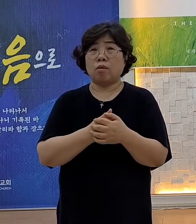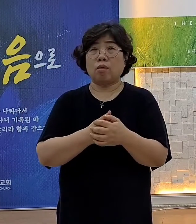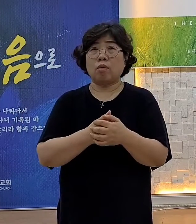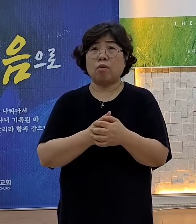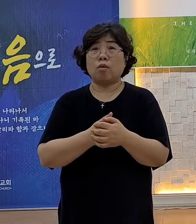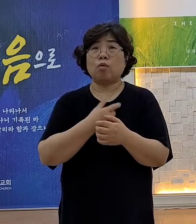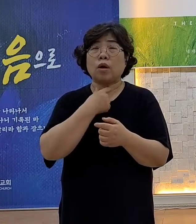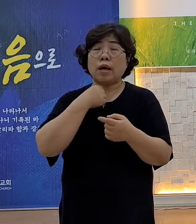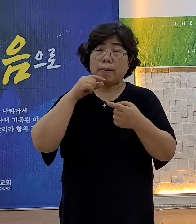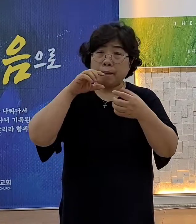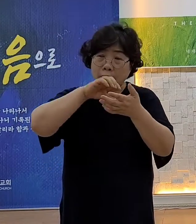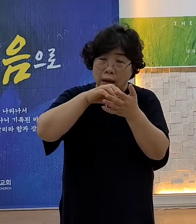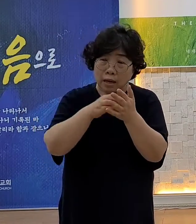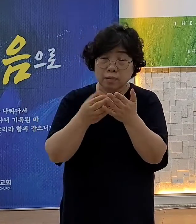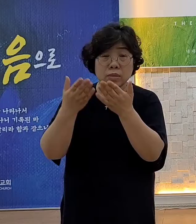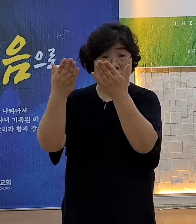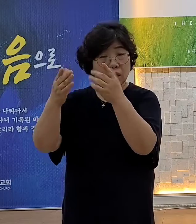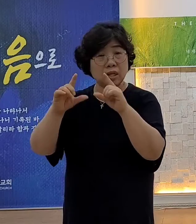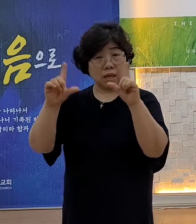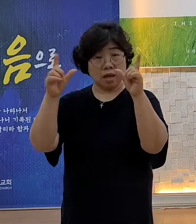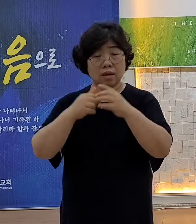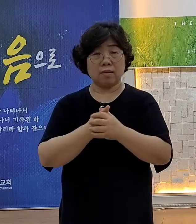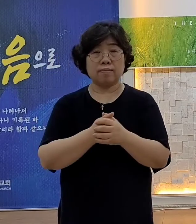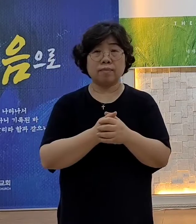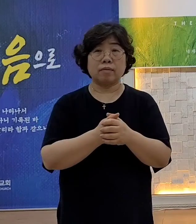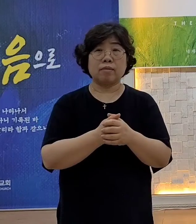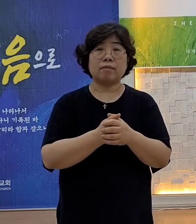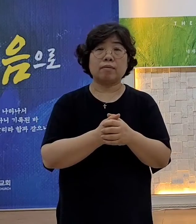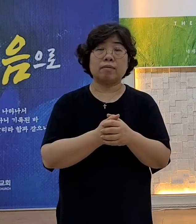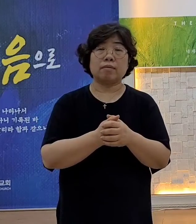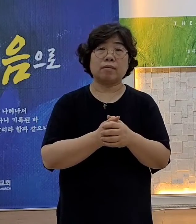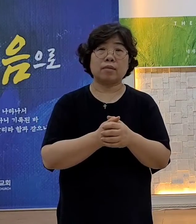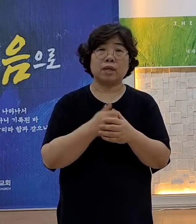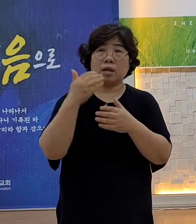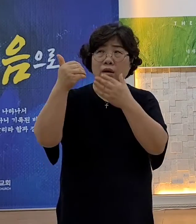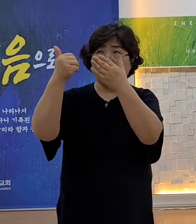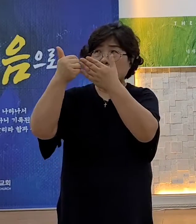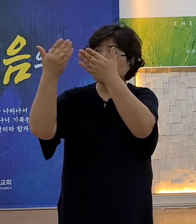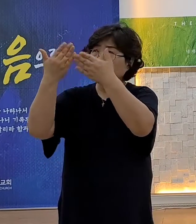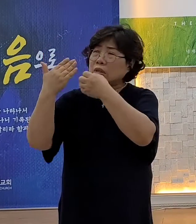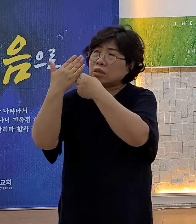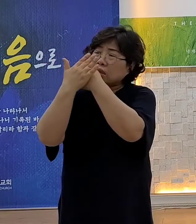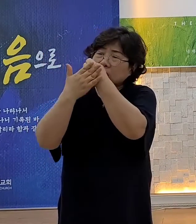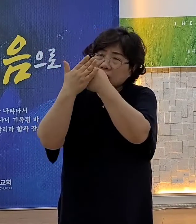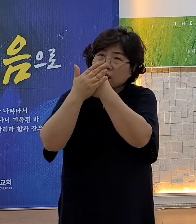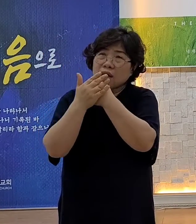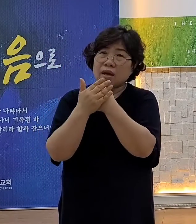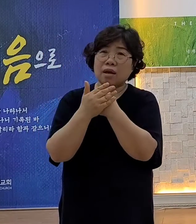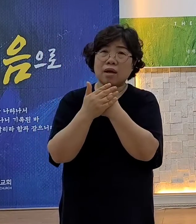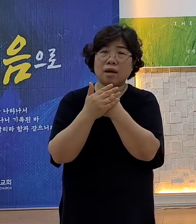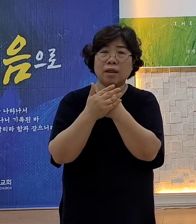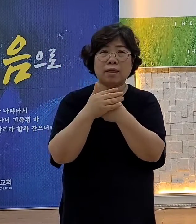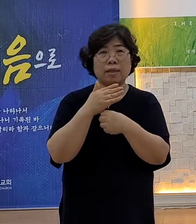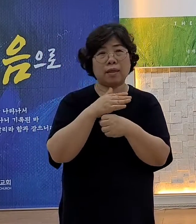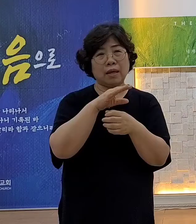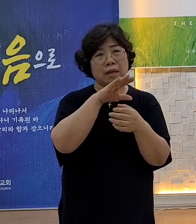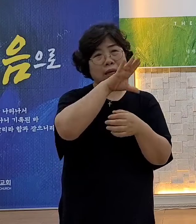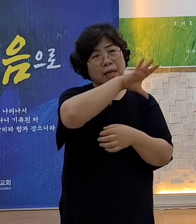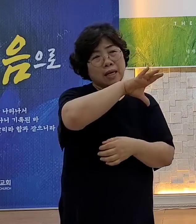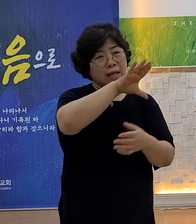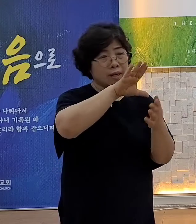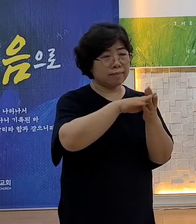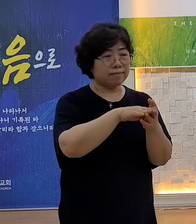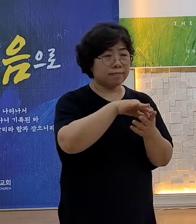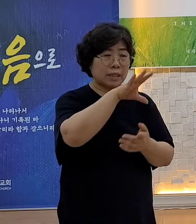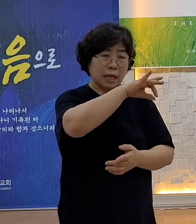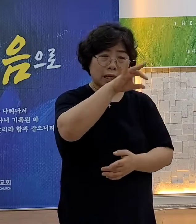말씀하고 있습니다. 오늘 하나님께서 우리에게 주시는 은혜가 여러분 때로는요 우리 하나님 믿지만 우리 이